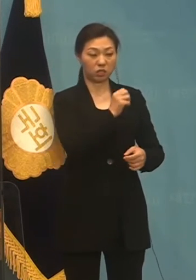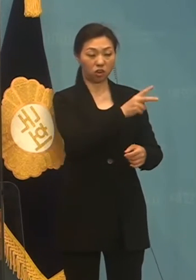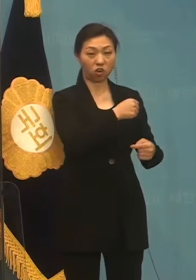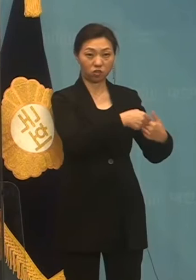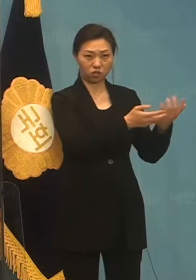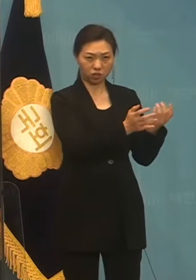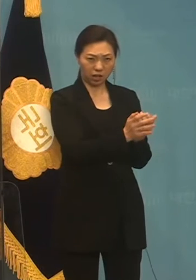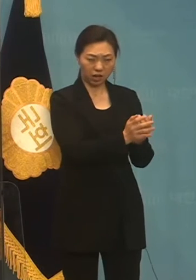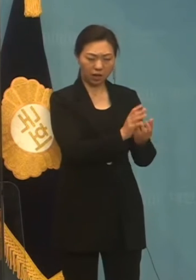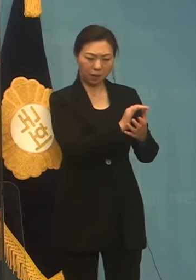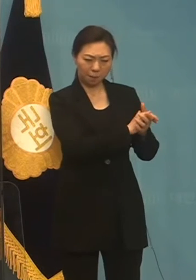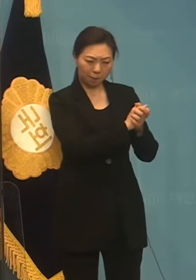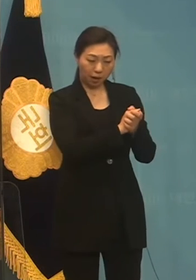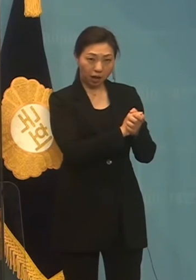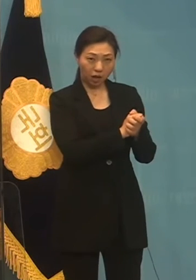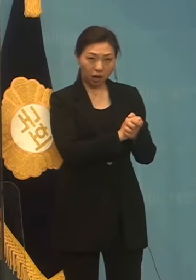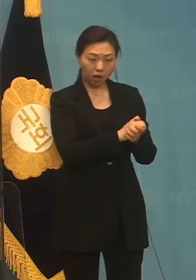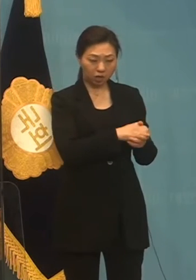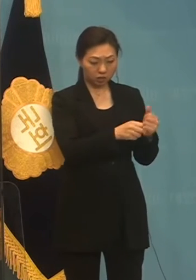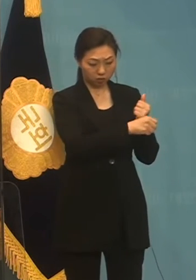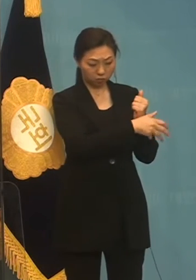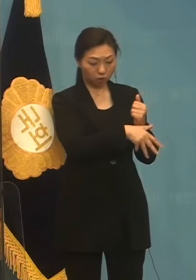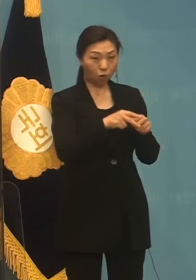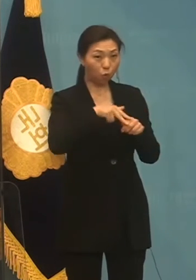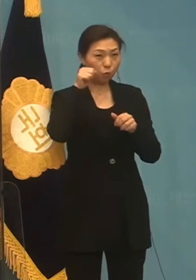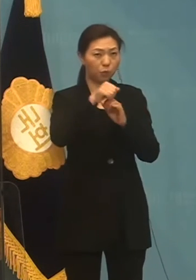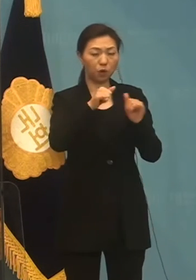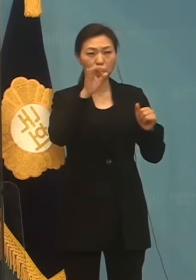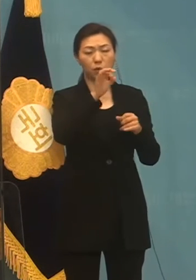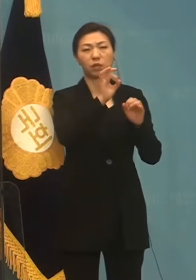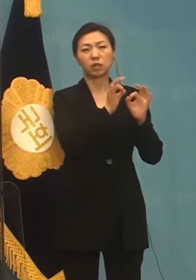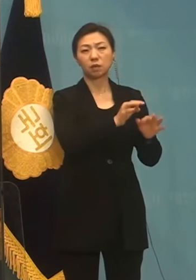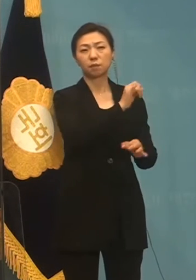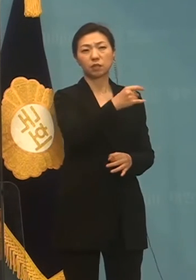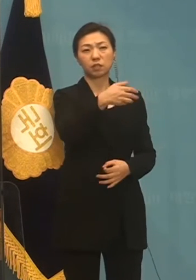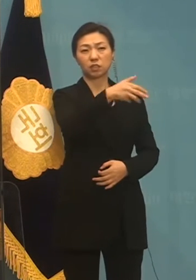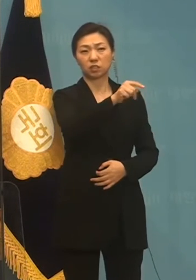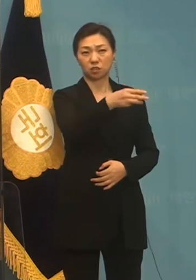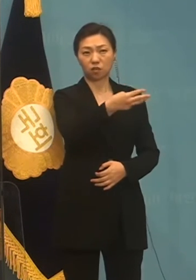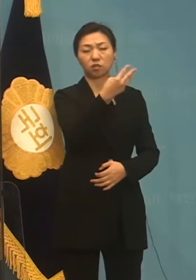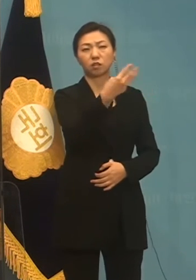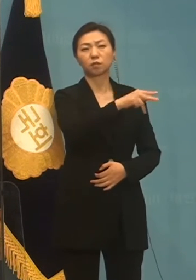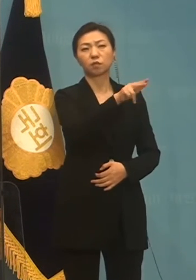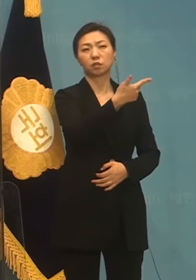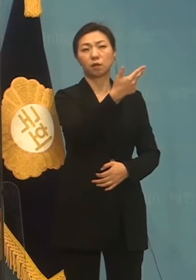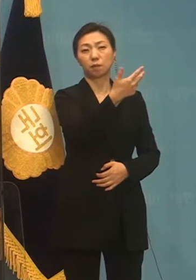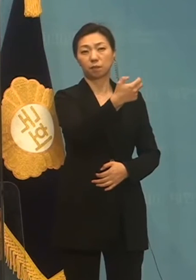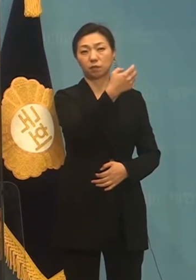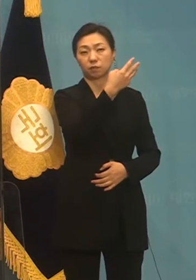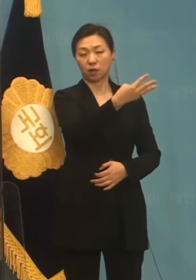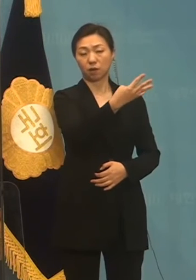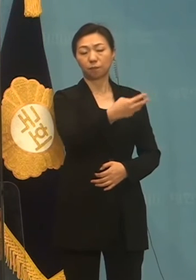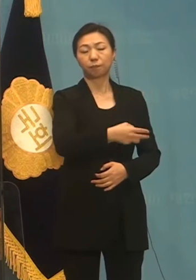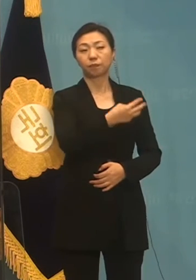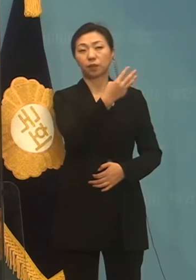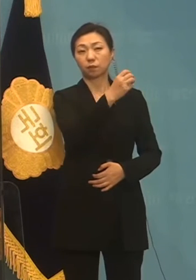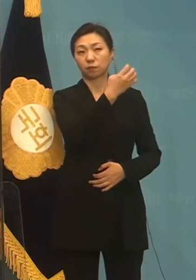사장 적합도 설문조사를 봐도 김희철 3784점,